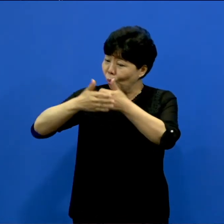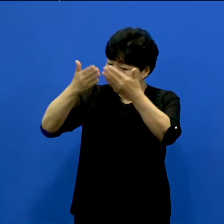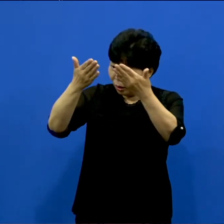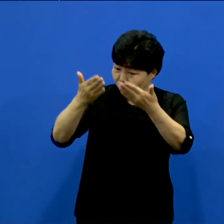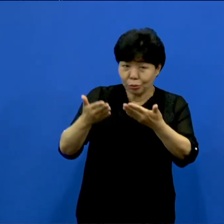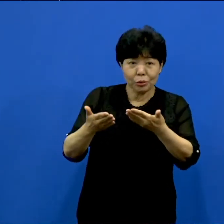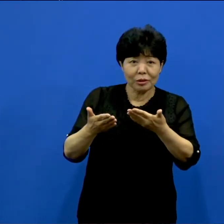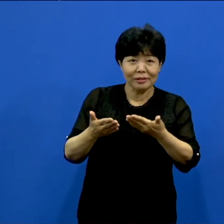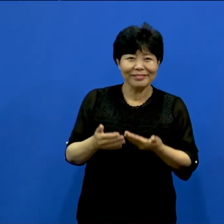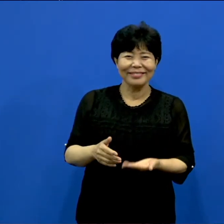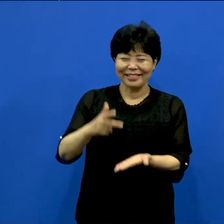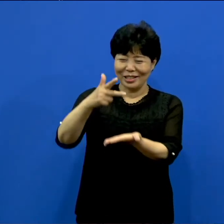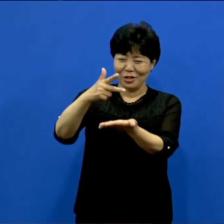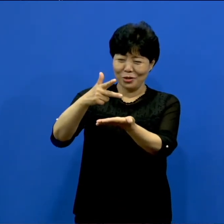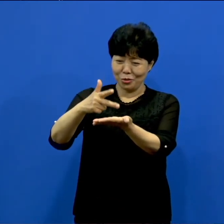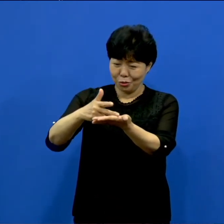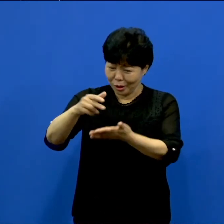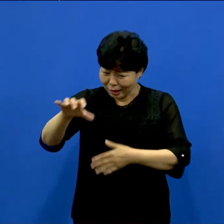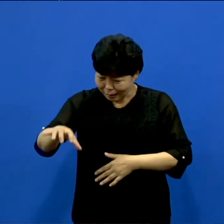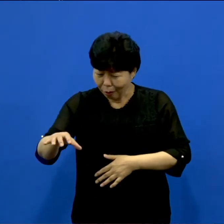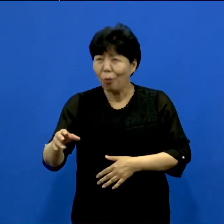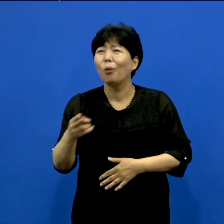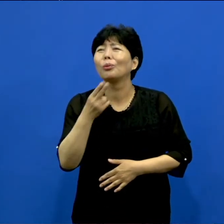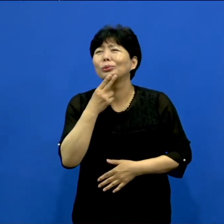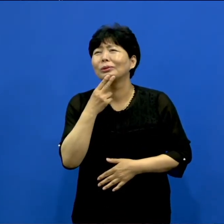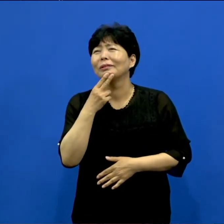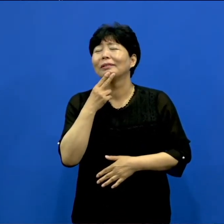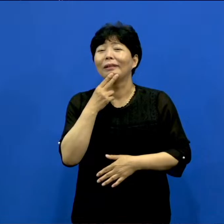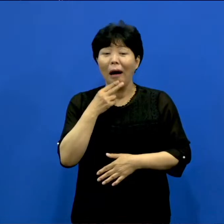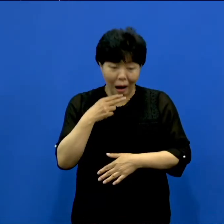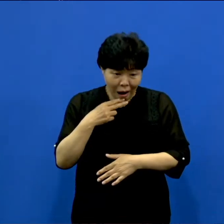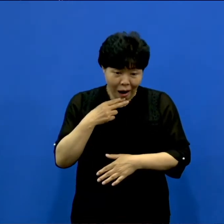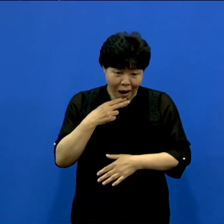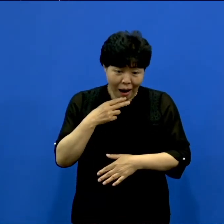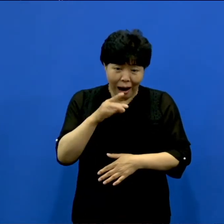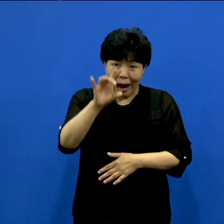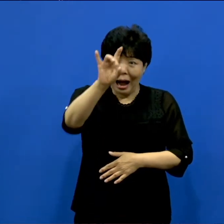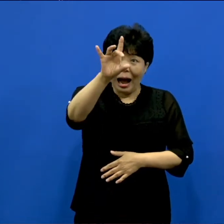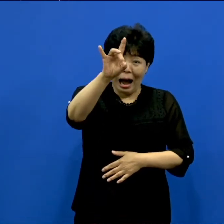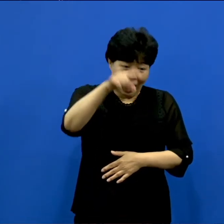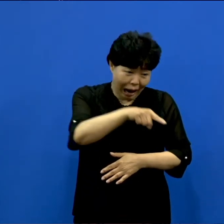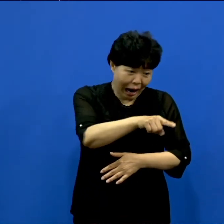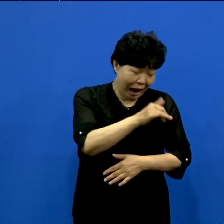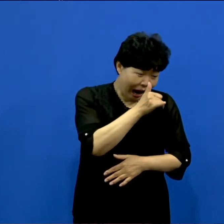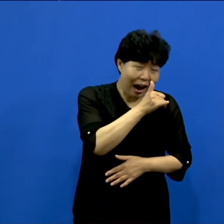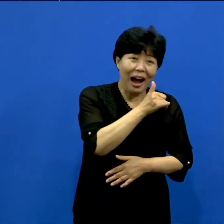데가 없어. 하나님 하나 주시죠. 딱 한 명 나가는 거예요.